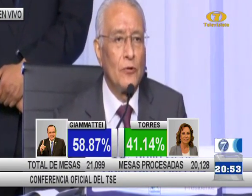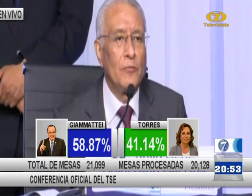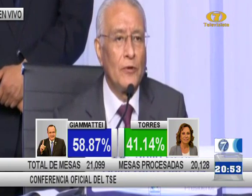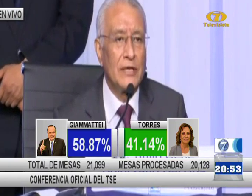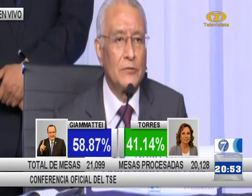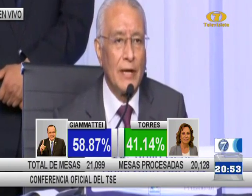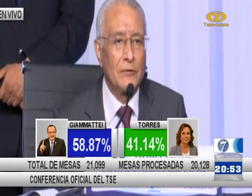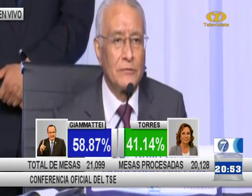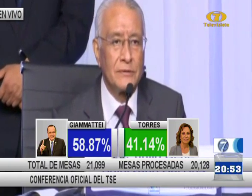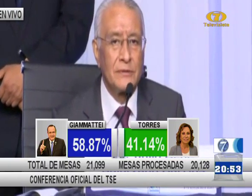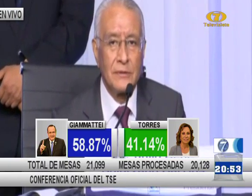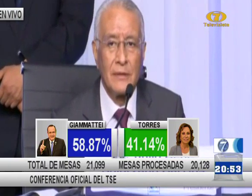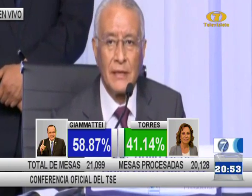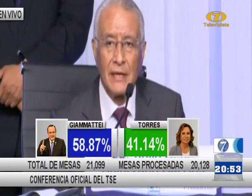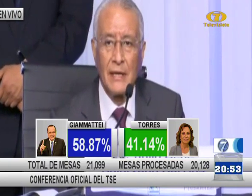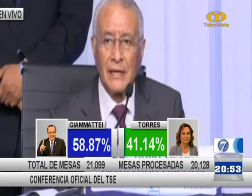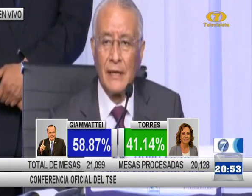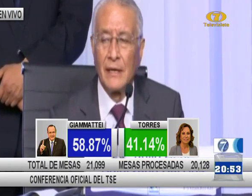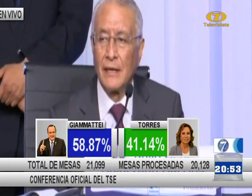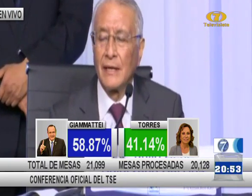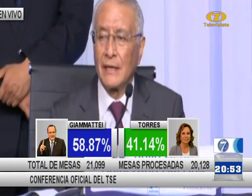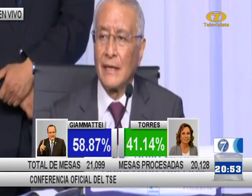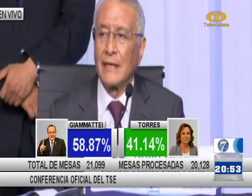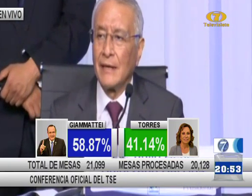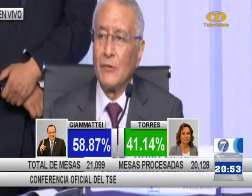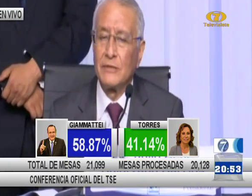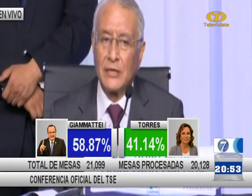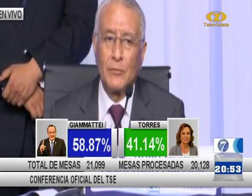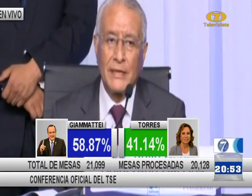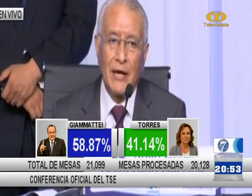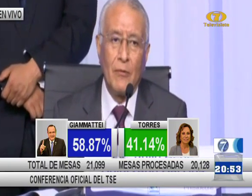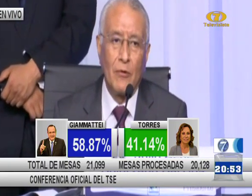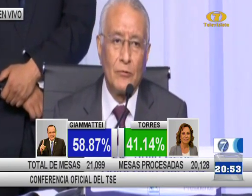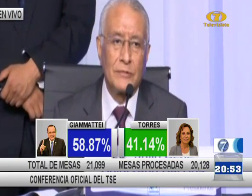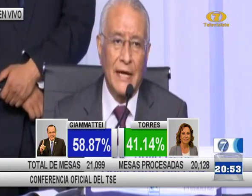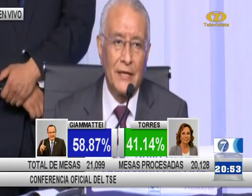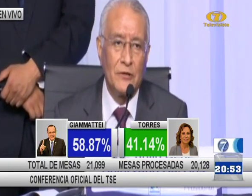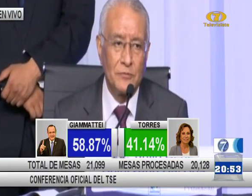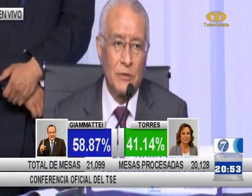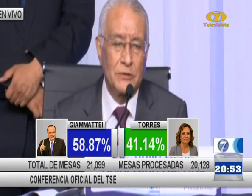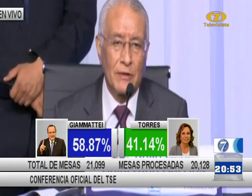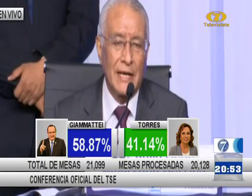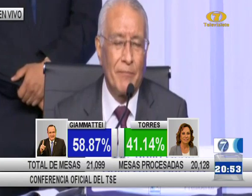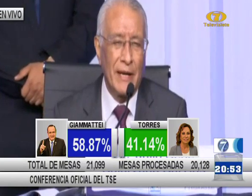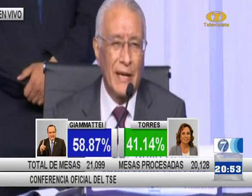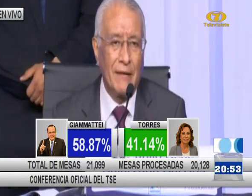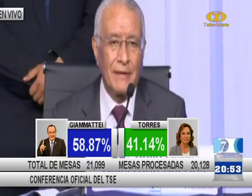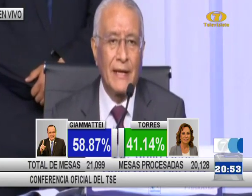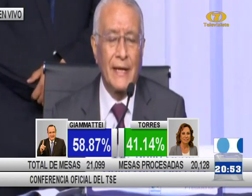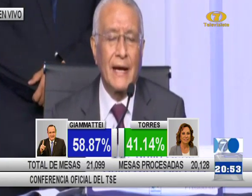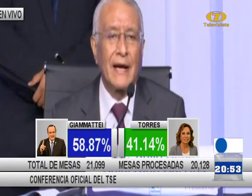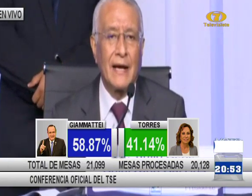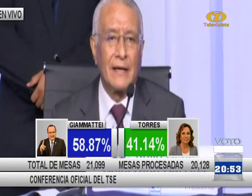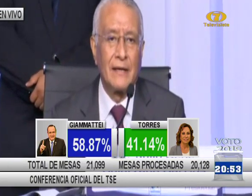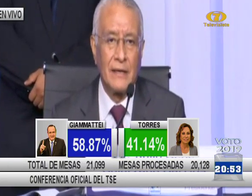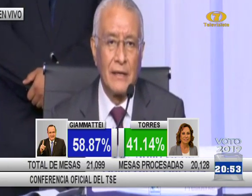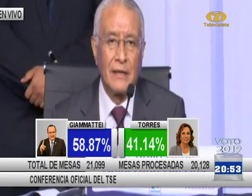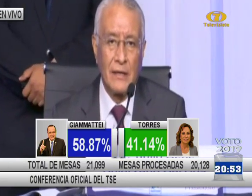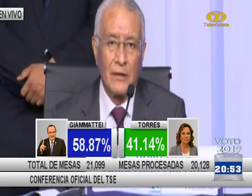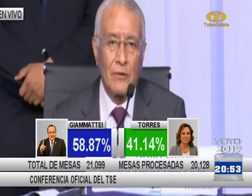Existe un grupo de ciudadanos que le hemos denominado voluntarios, puesto que la palabra